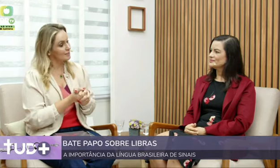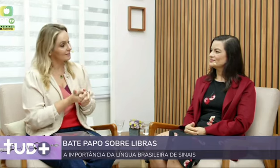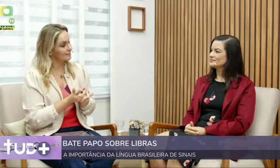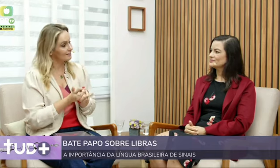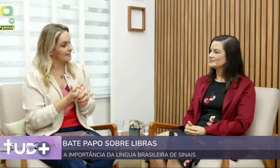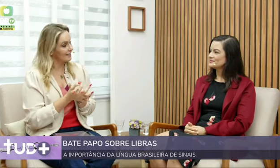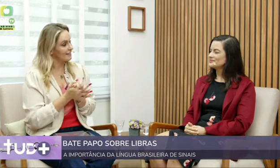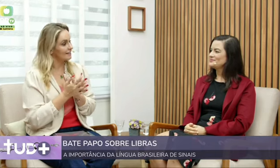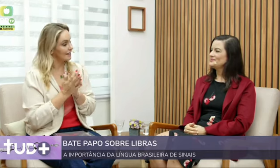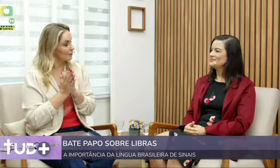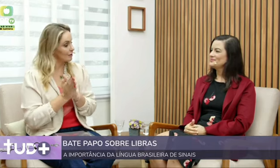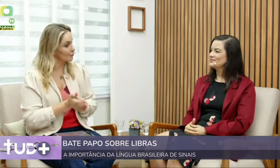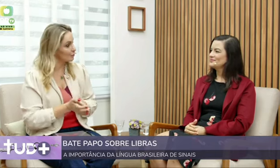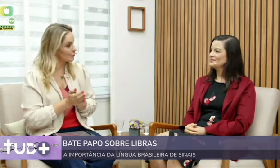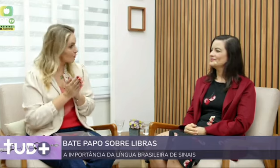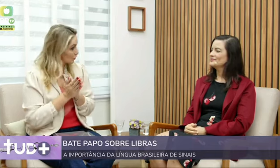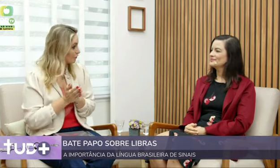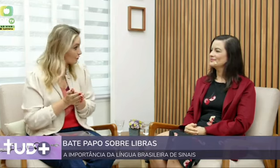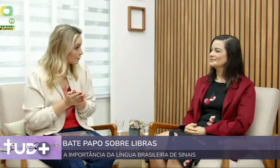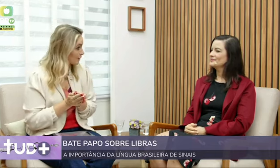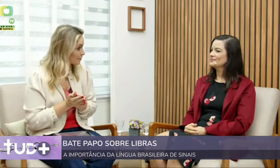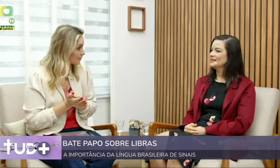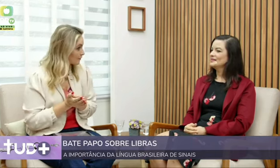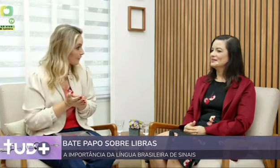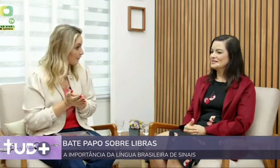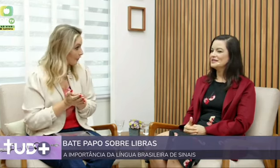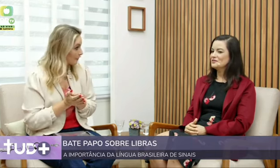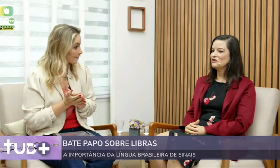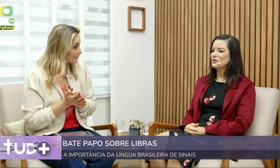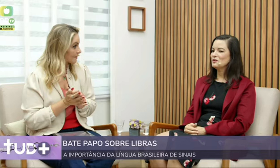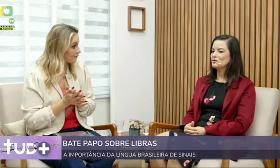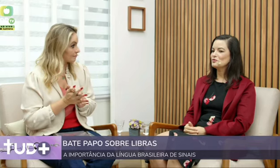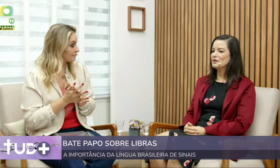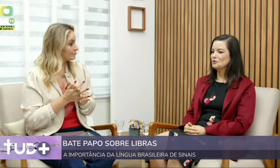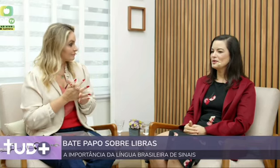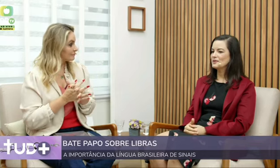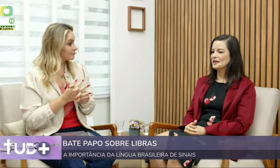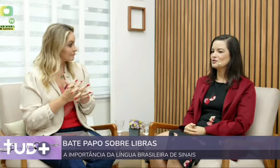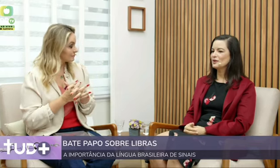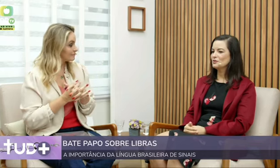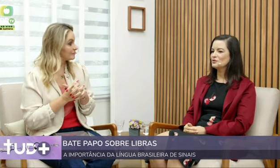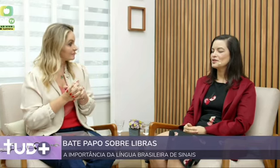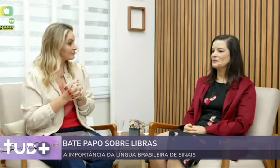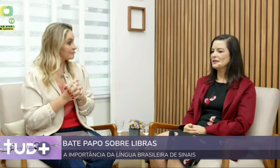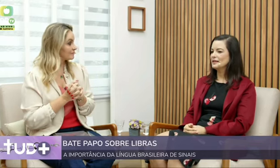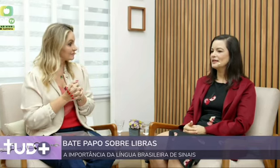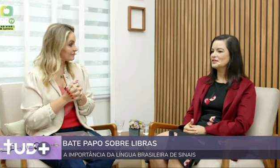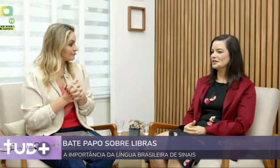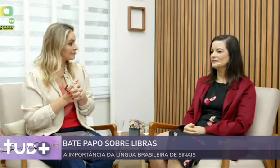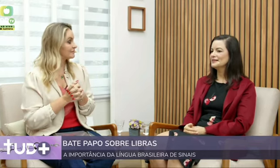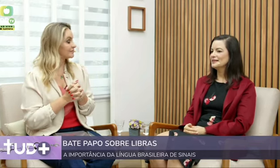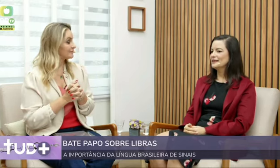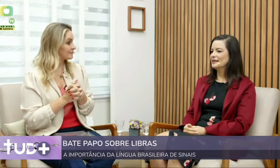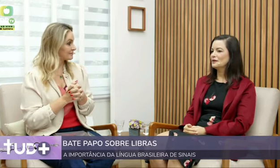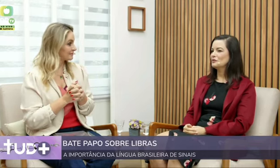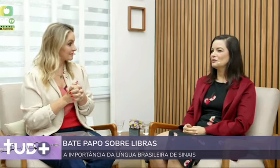igreja, né? Lá em Guarulhos. Começou em Guarulhos mesmo? Sim, foi em Guarulhos, no presbitério de Guarulhos, na primeira igreja, quando